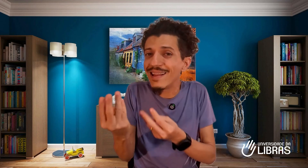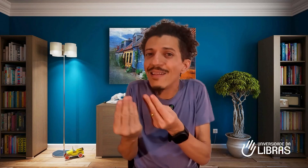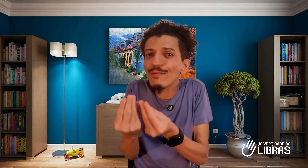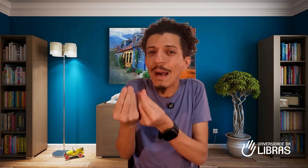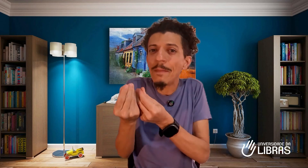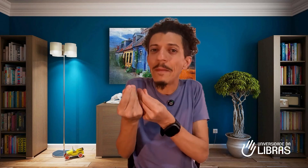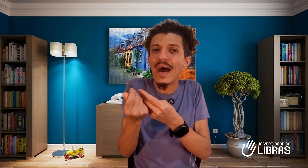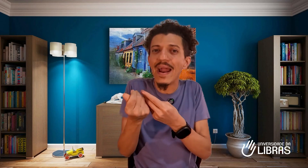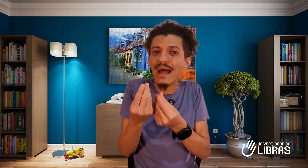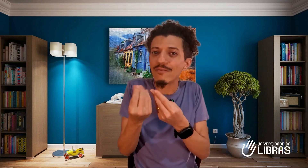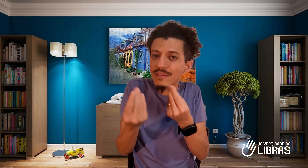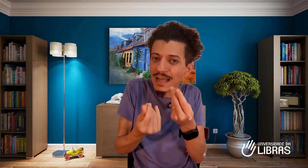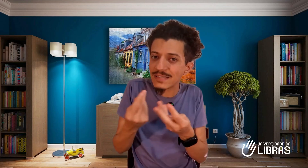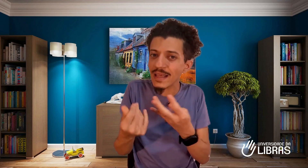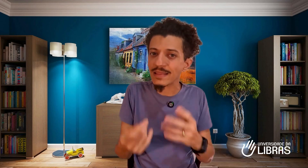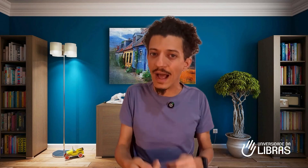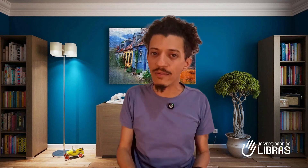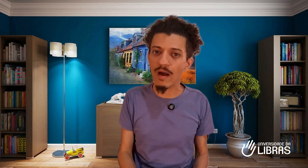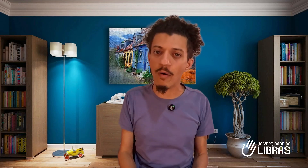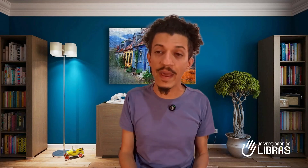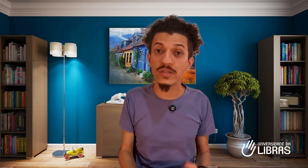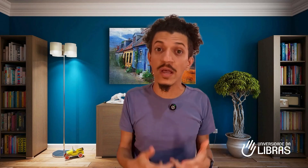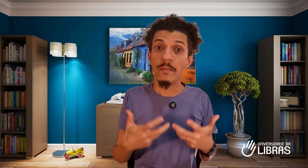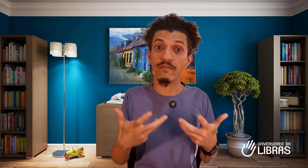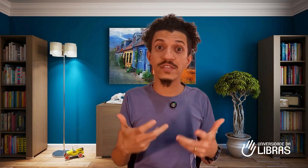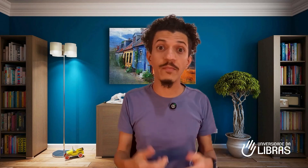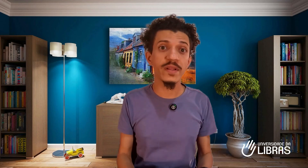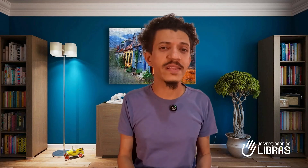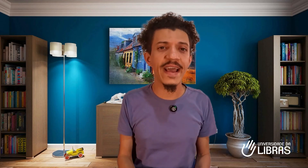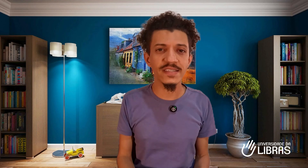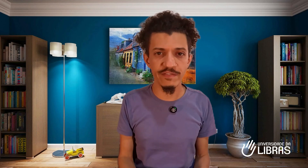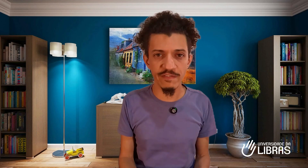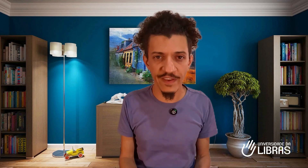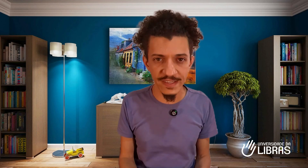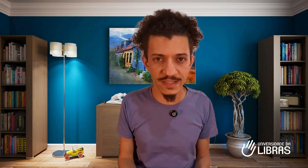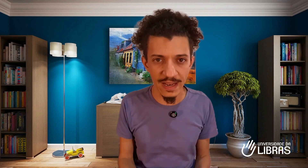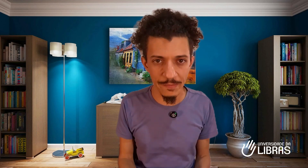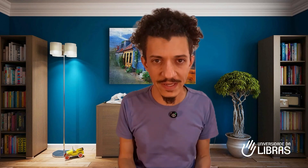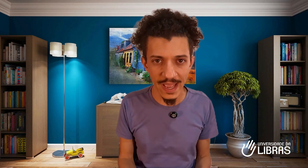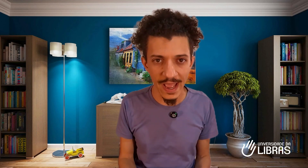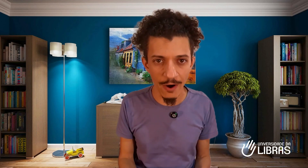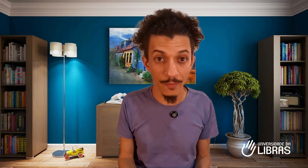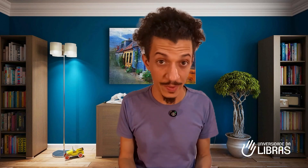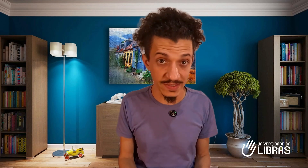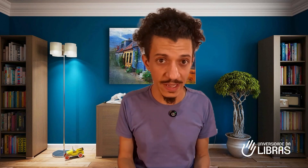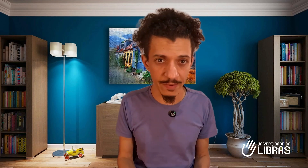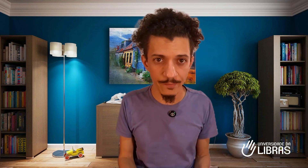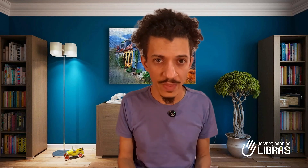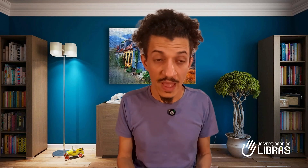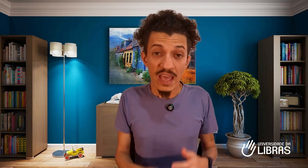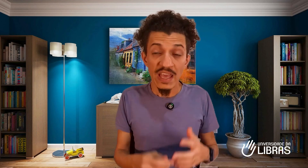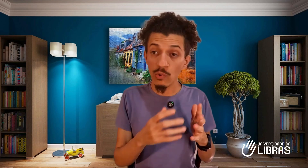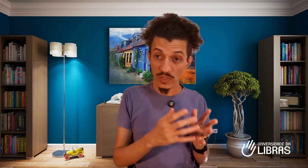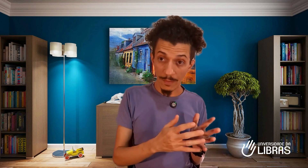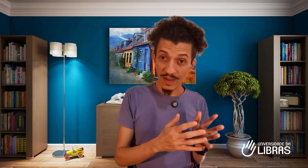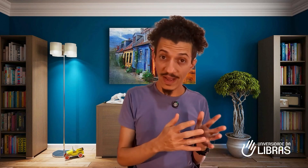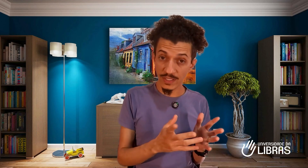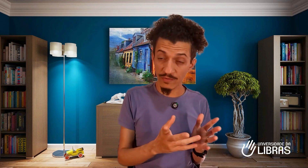não está preparado, não está azeitado realmente para você poder ter essa vivência na Libras real, percebe? E os aplicativos de